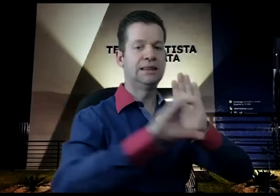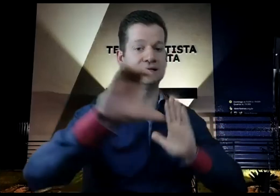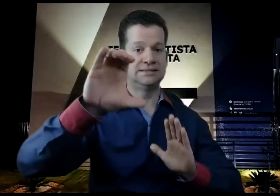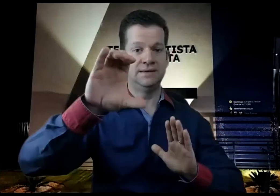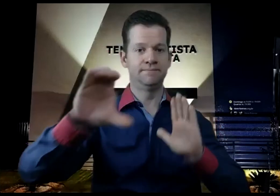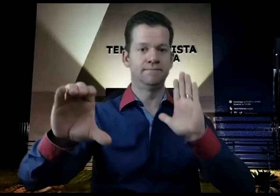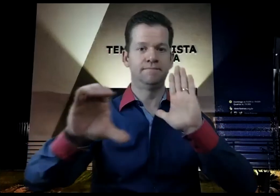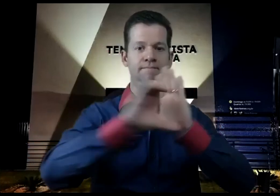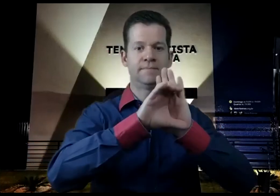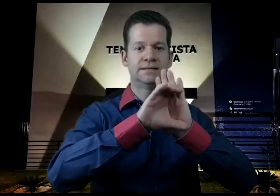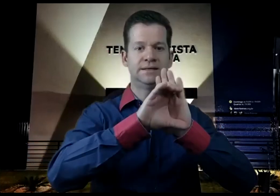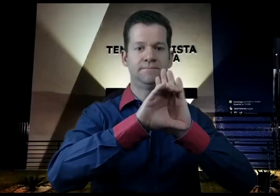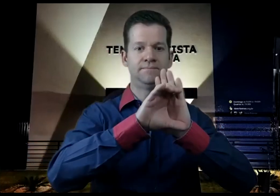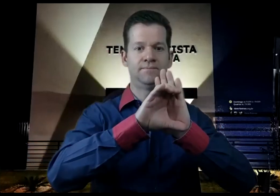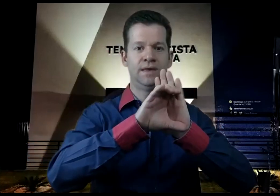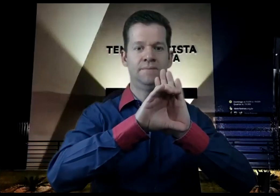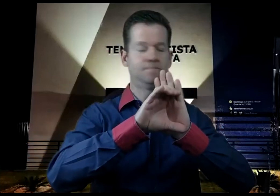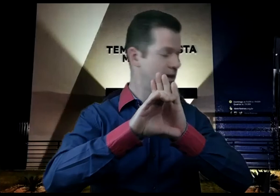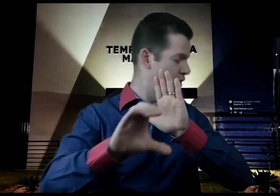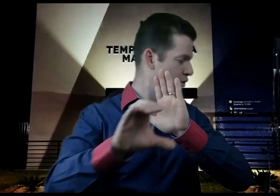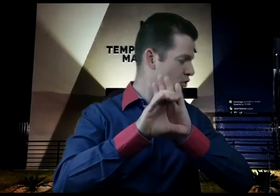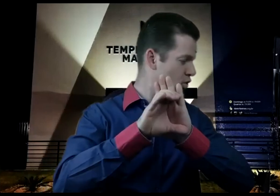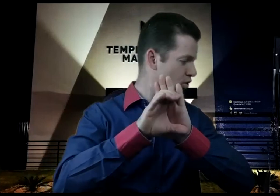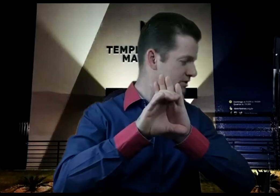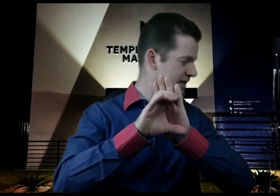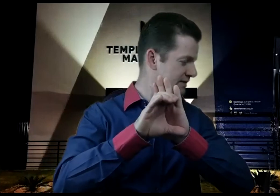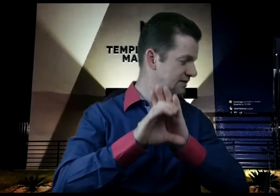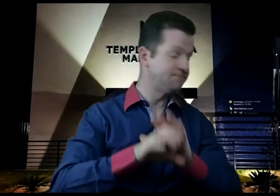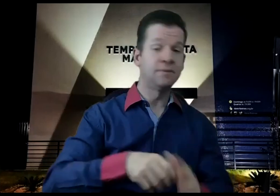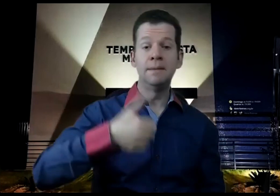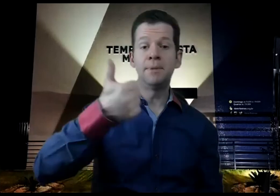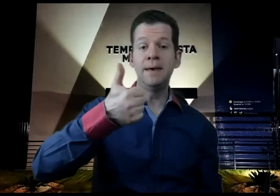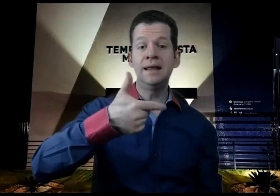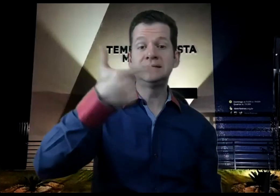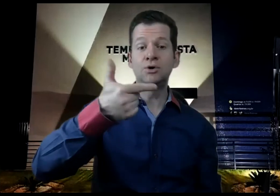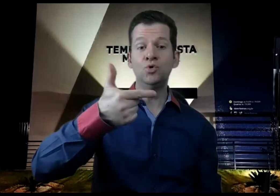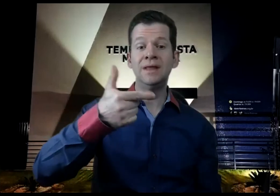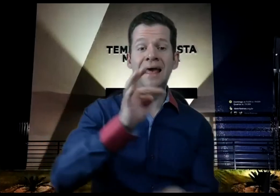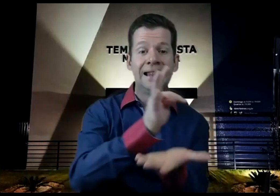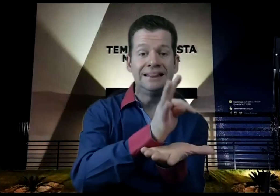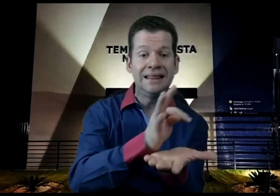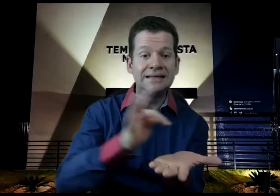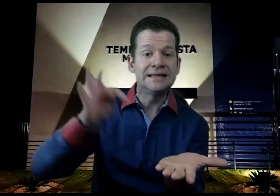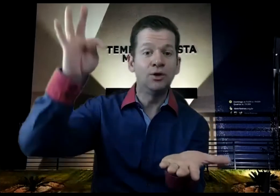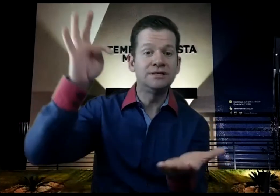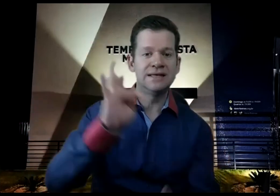Letra C, assim. Ok? Colossenses. 1ª e 2ª